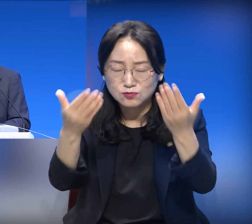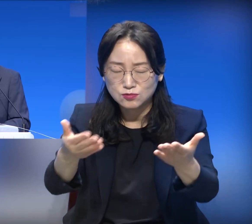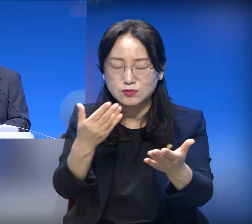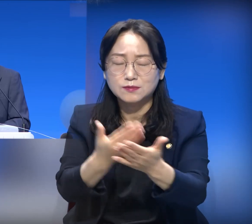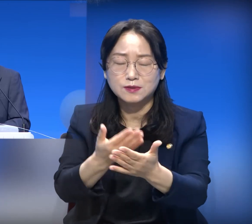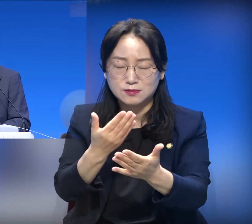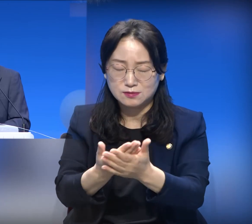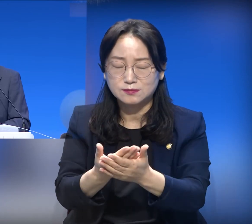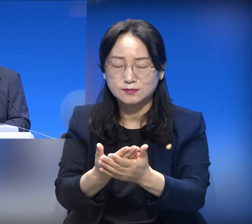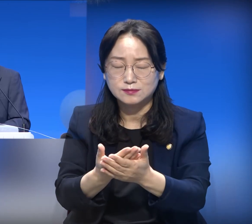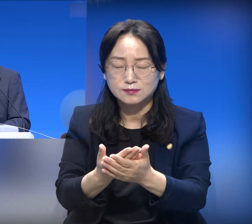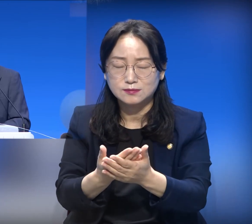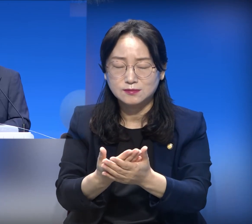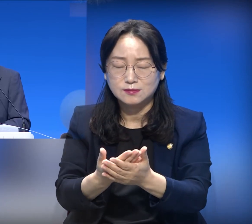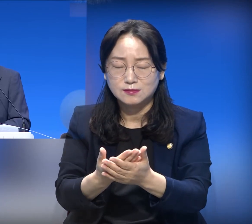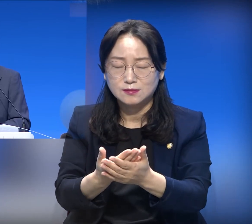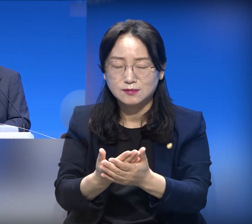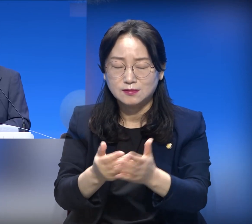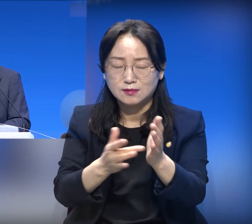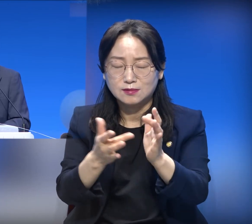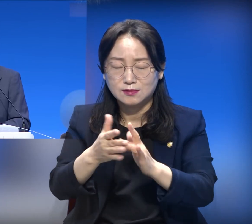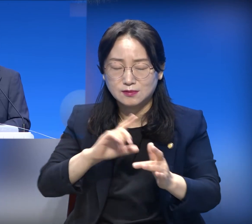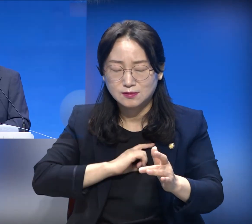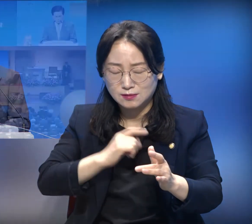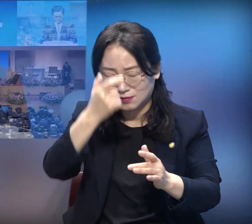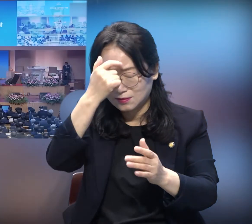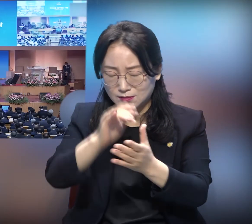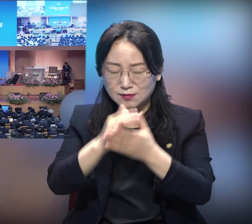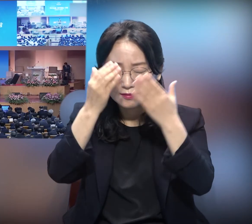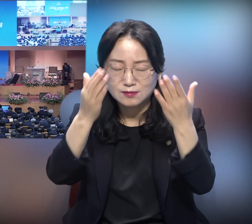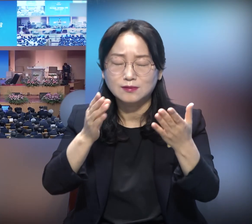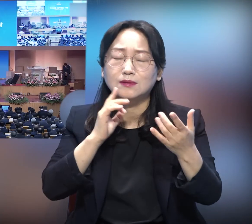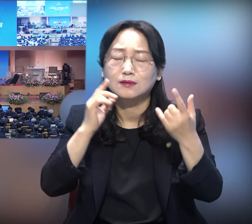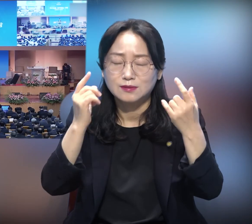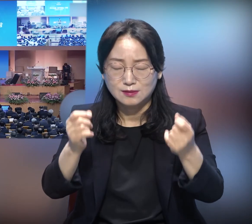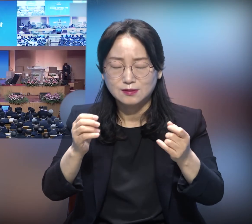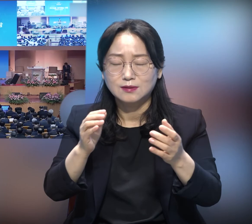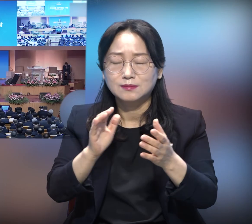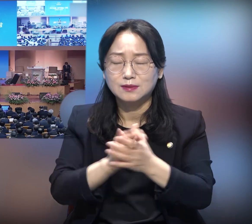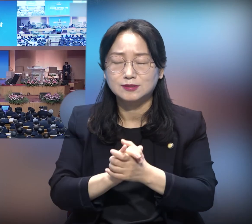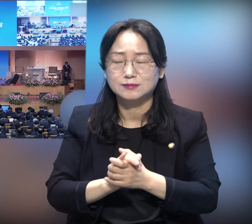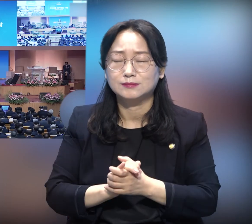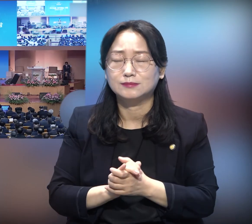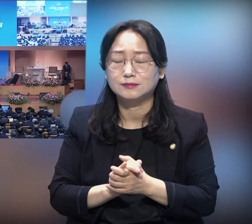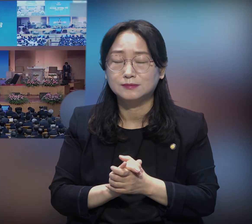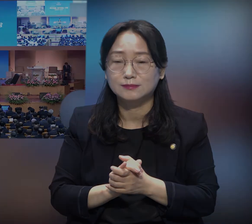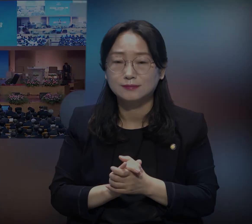주시옵소서. 예수님의 이름으로 기도 올리옵나이다. 아멘.